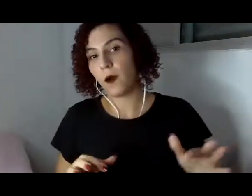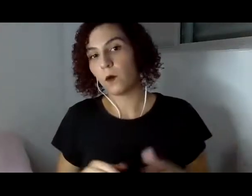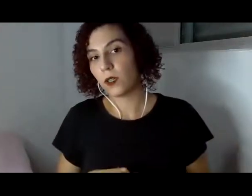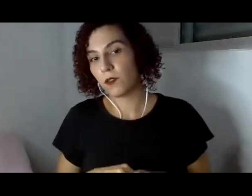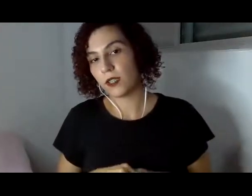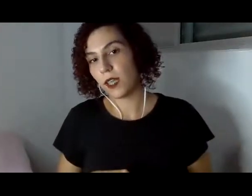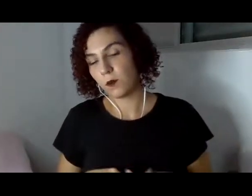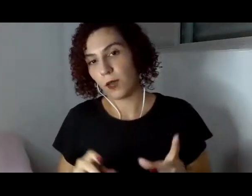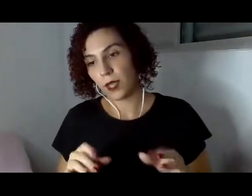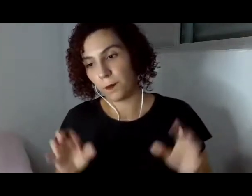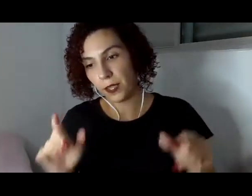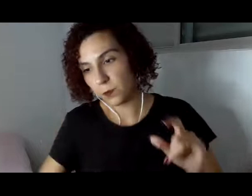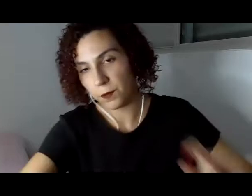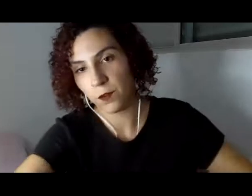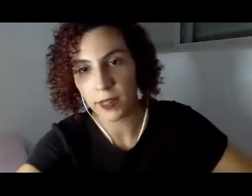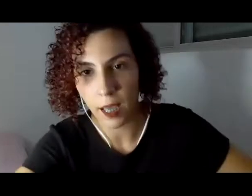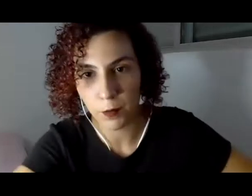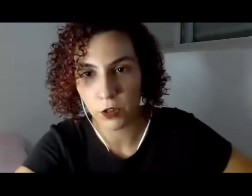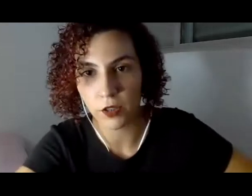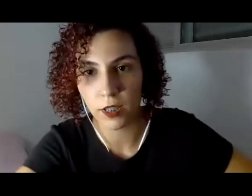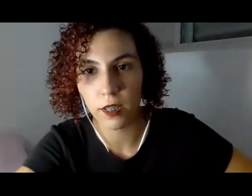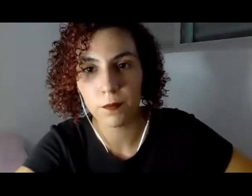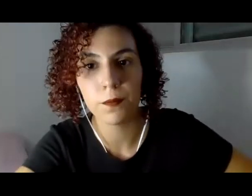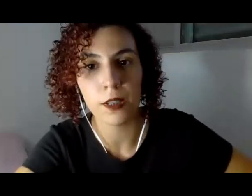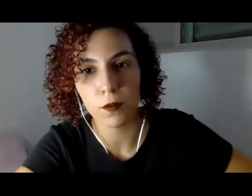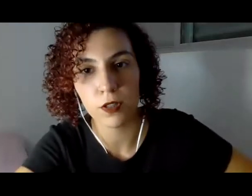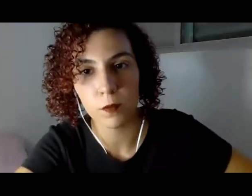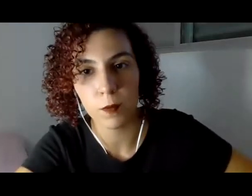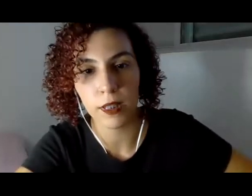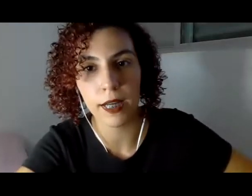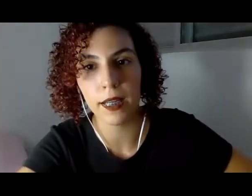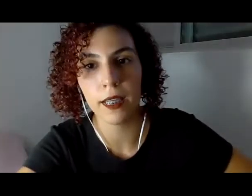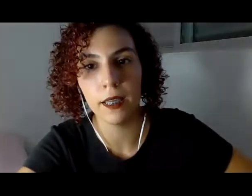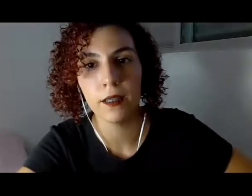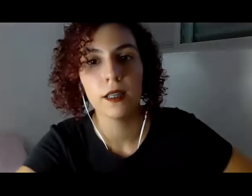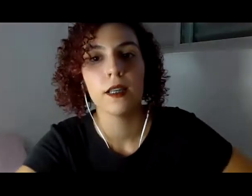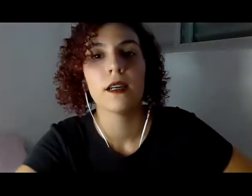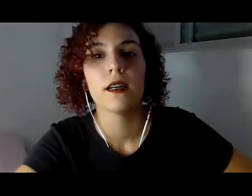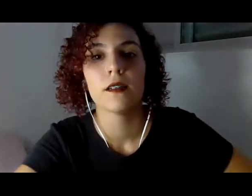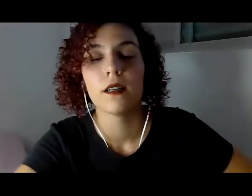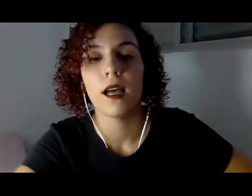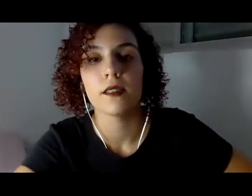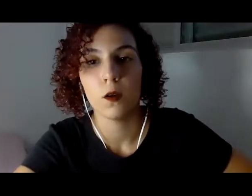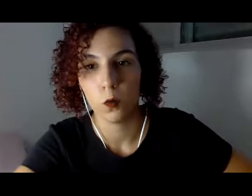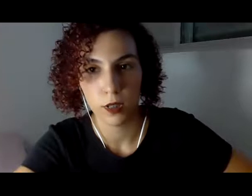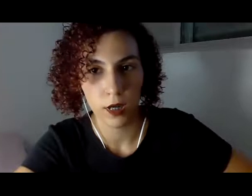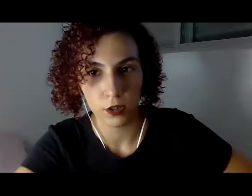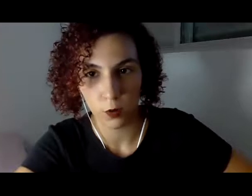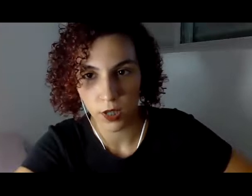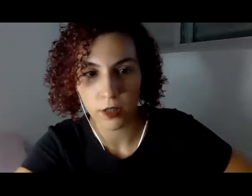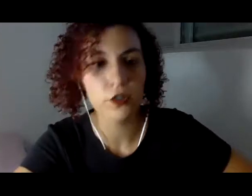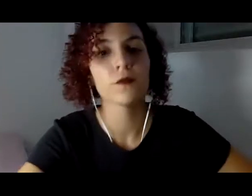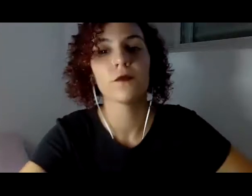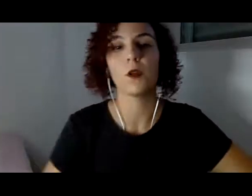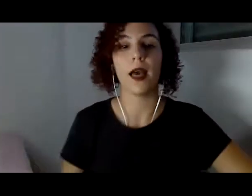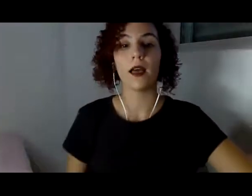Se tiver algum que vocês queiram saber, peço para... Vou até abrir o chat aqui. Peço para vocês me mandarem aqui. Assim que eu conseguir achar